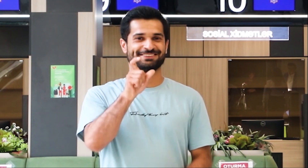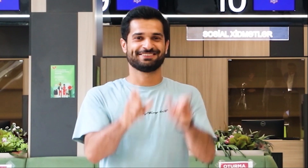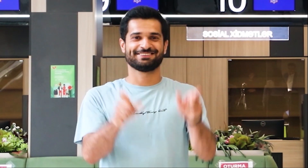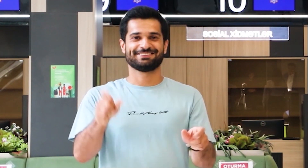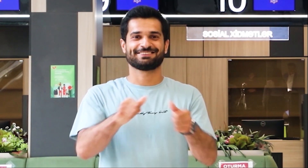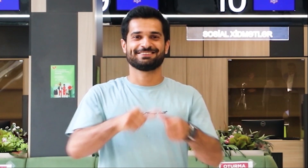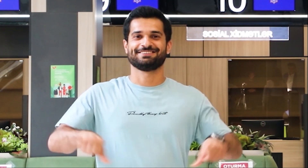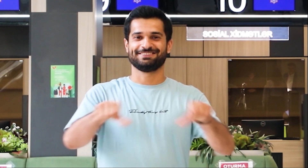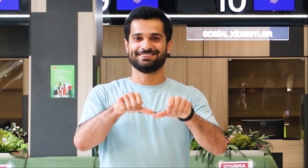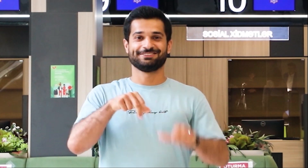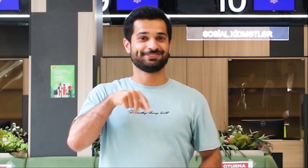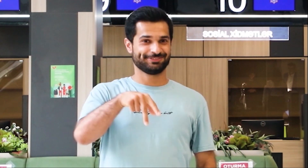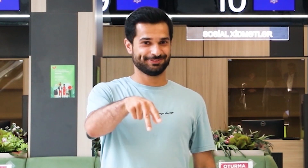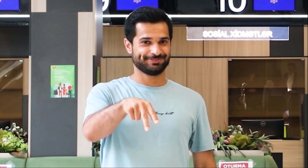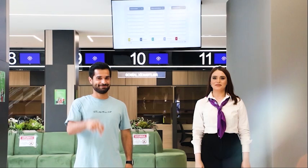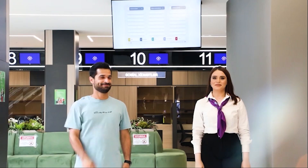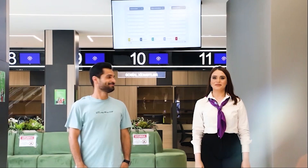Vətəndaş həmin masaya yaxınlaşır.